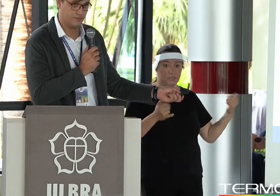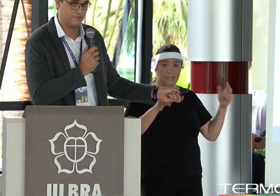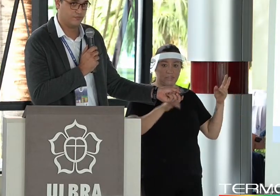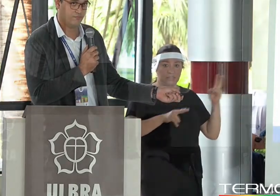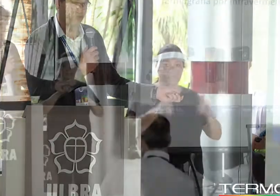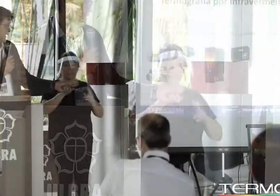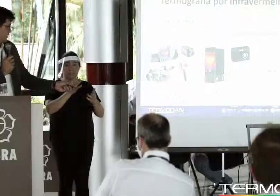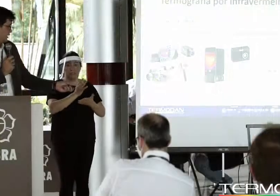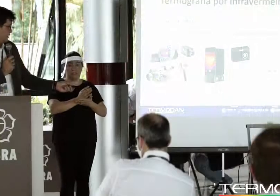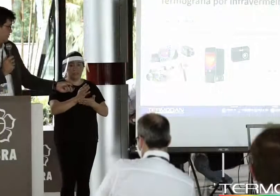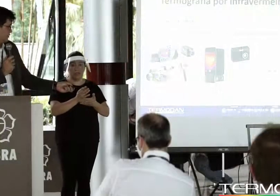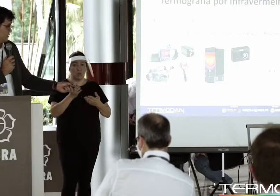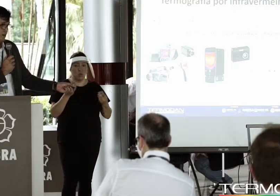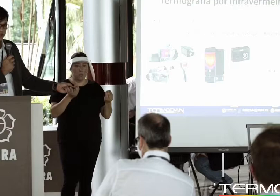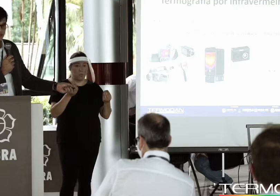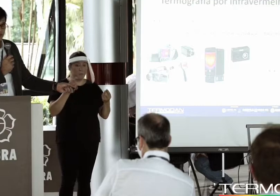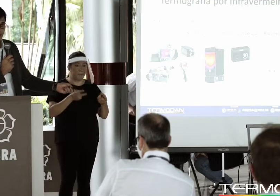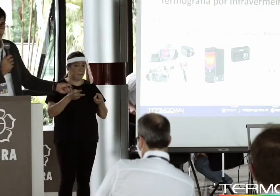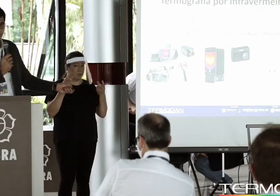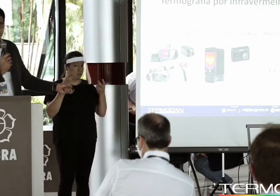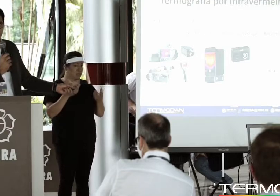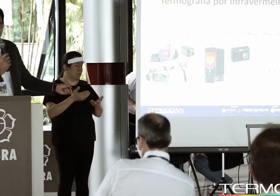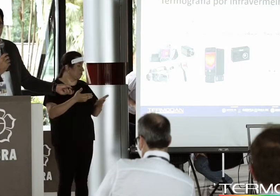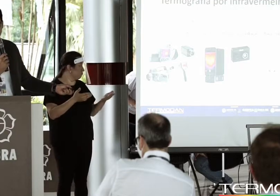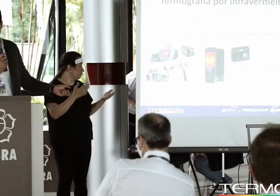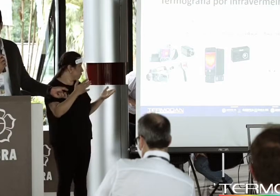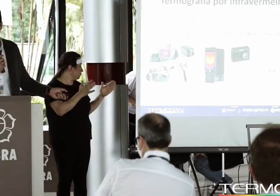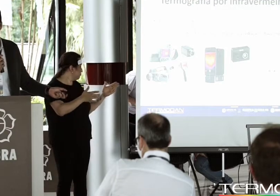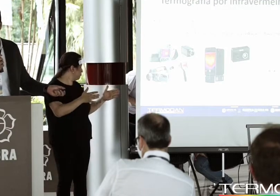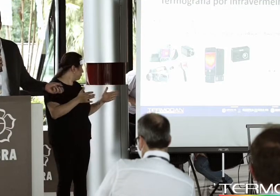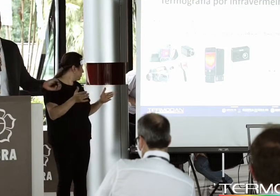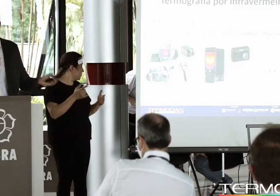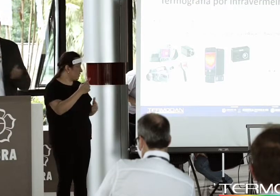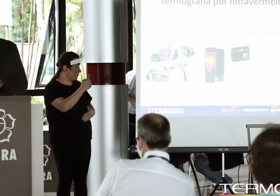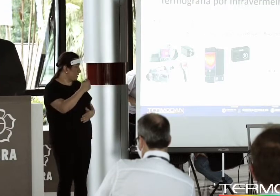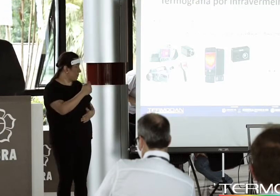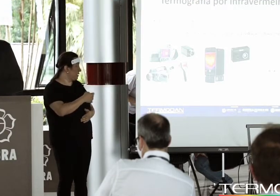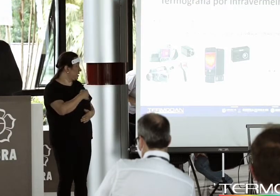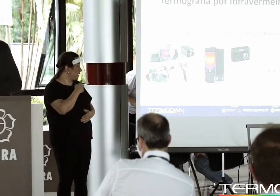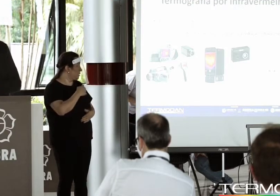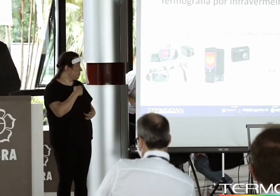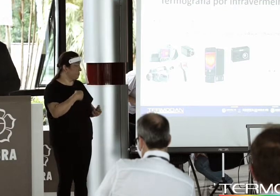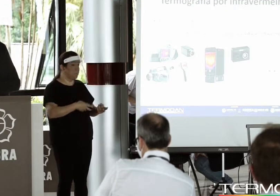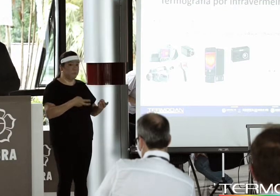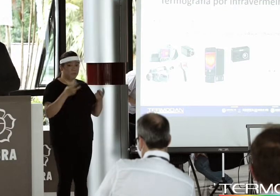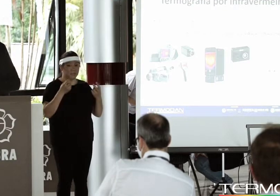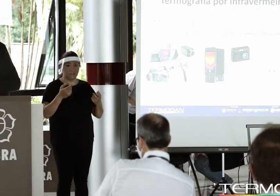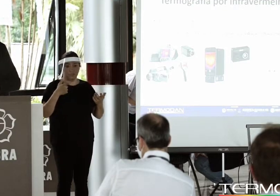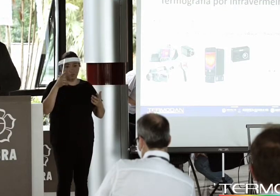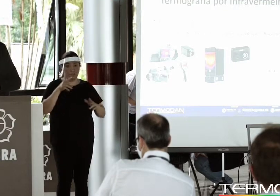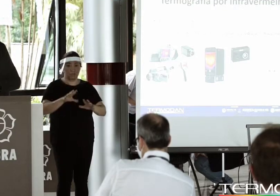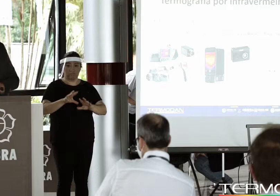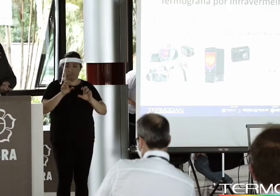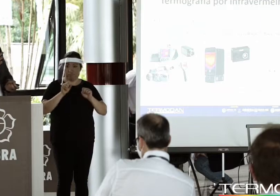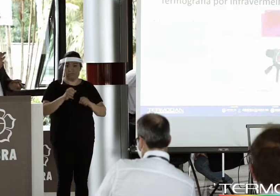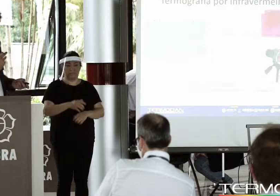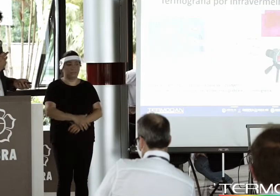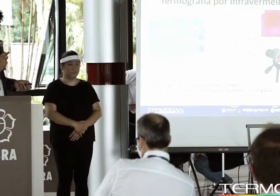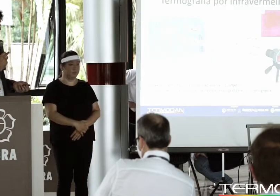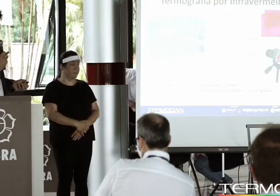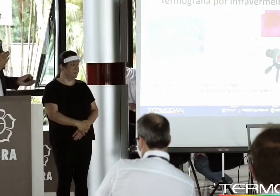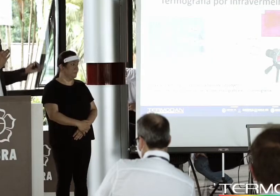visível. Está aqui exatamente a faixa de infravermelho, que é o que a termografia consegue captar.